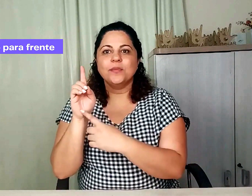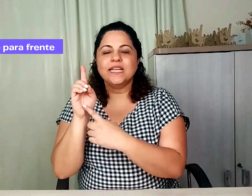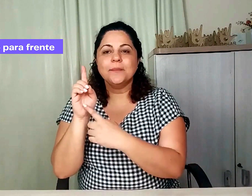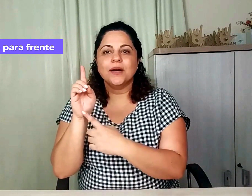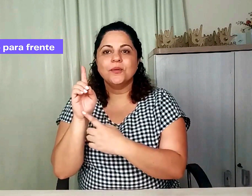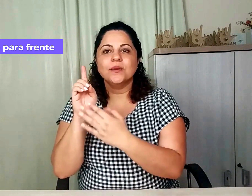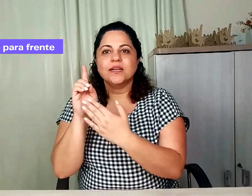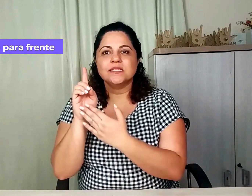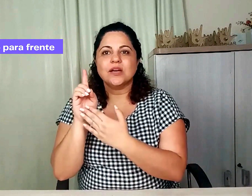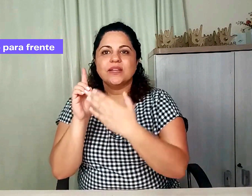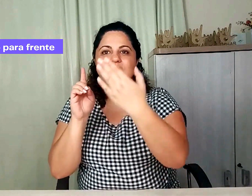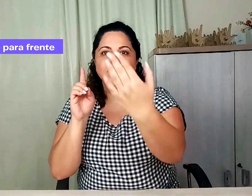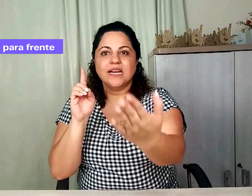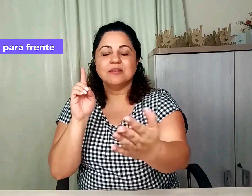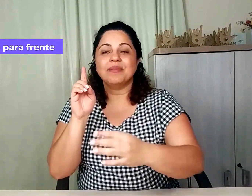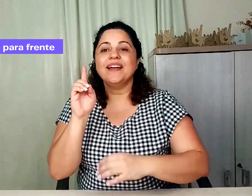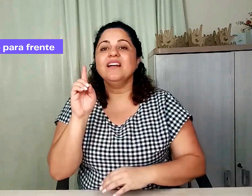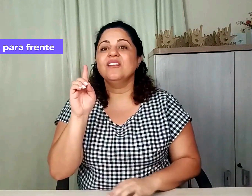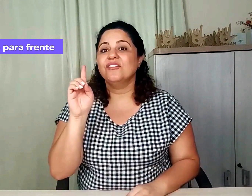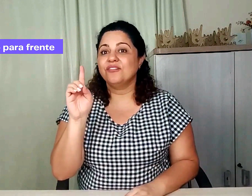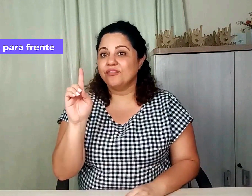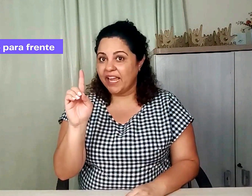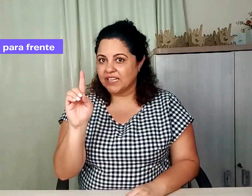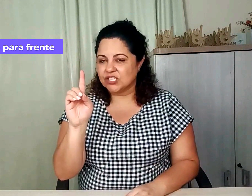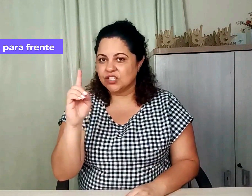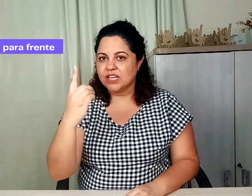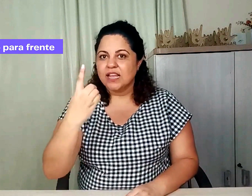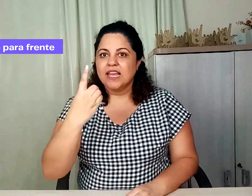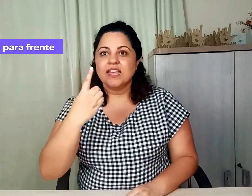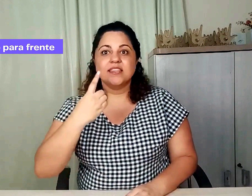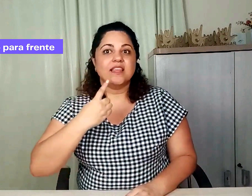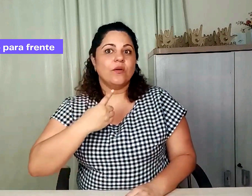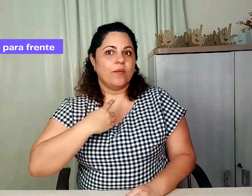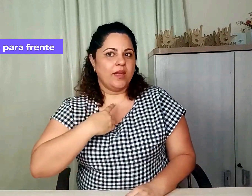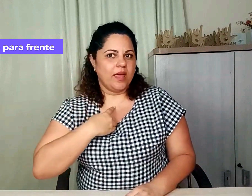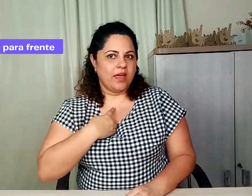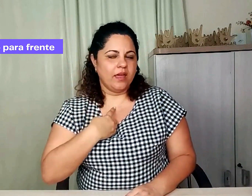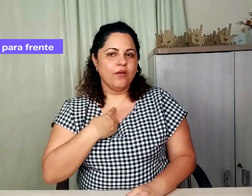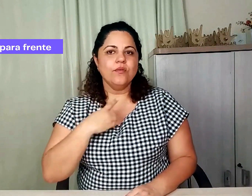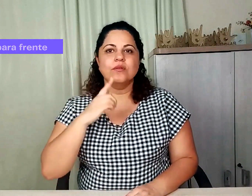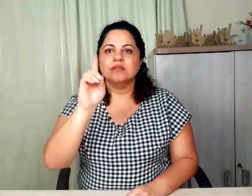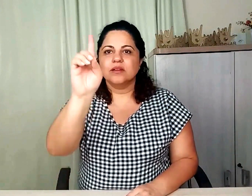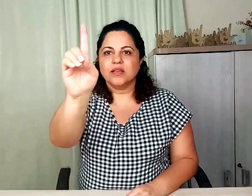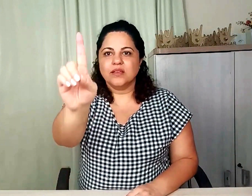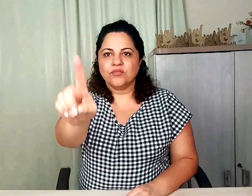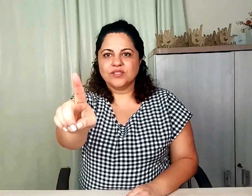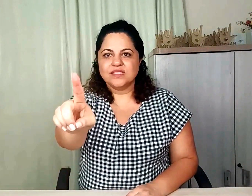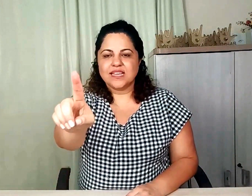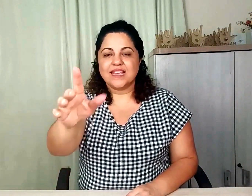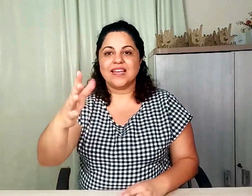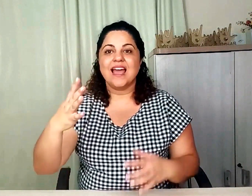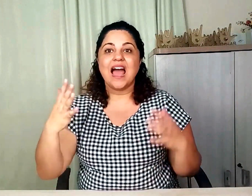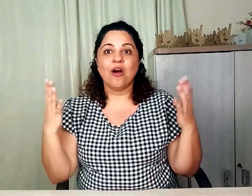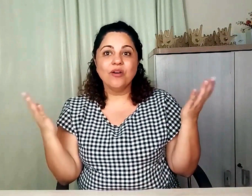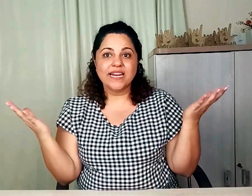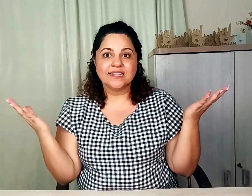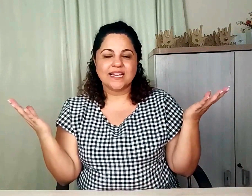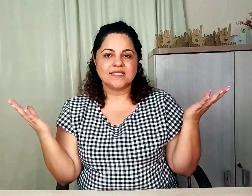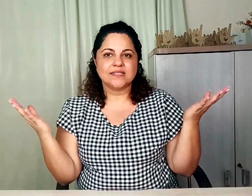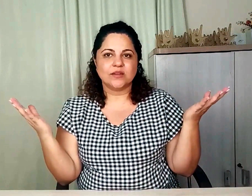da mão está orientada para frente. Então, eu e você. A